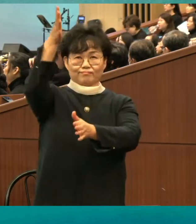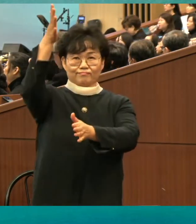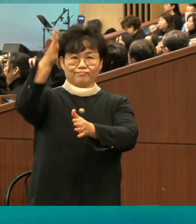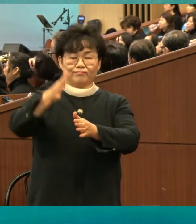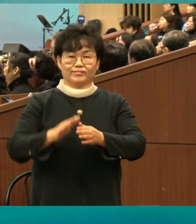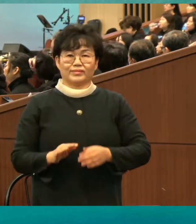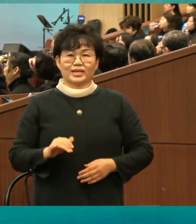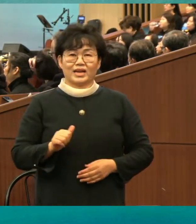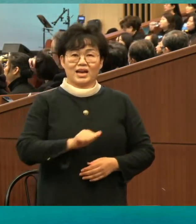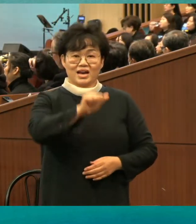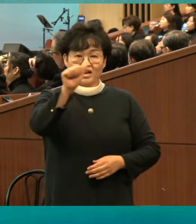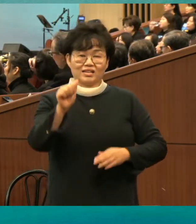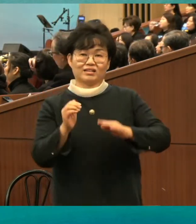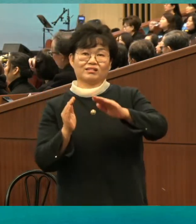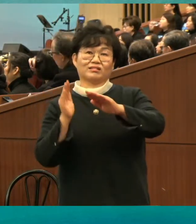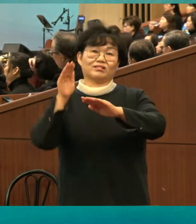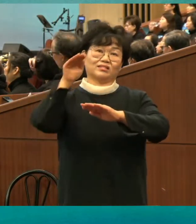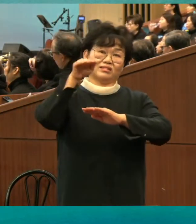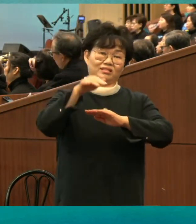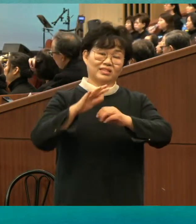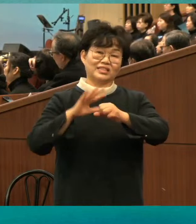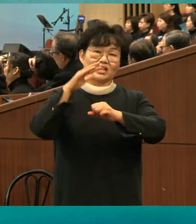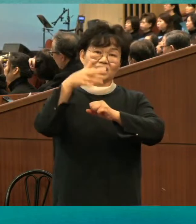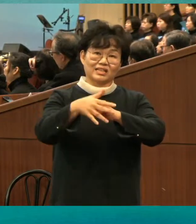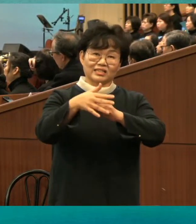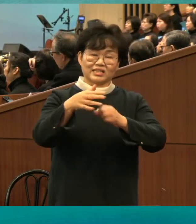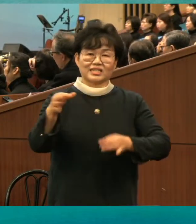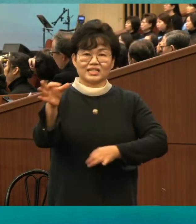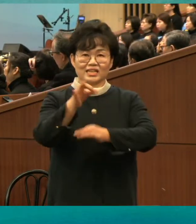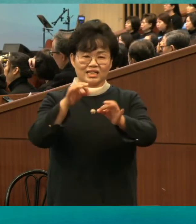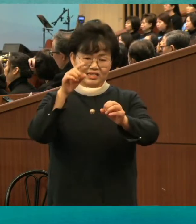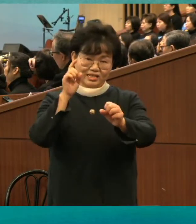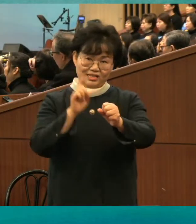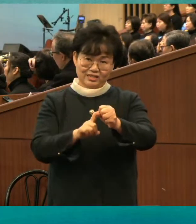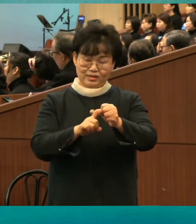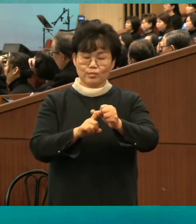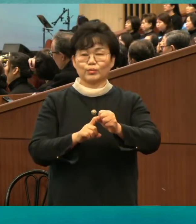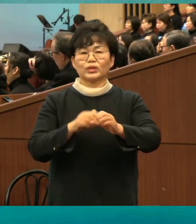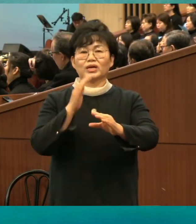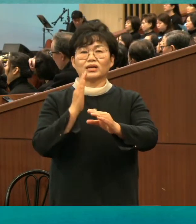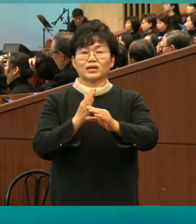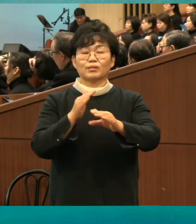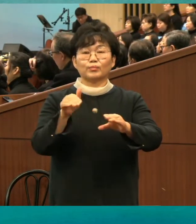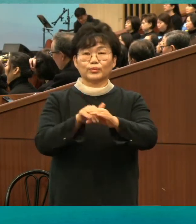넘어 세계적인 도시를 꿈꾸는 경제와 문화의 중심지로 자리 잡아가고 있습니다.